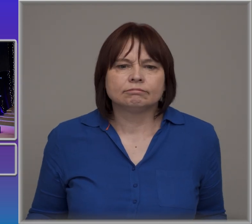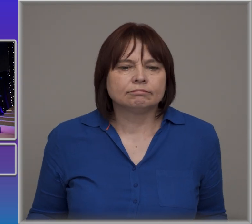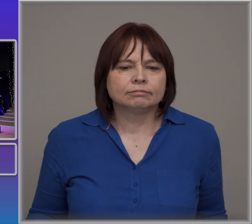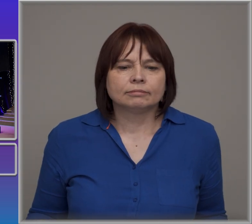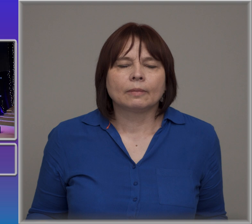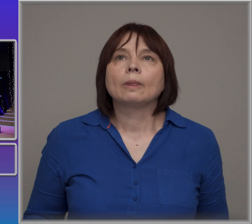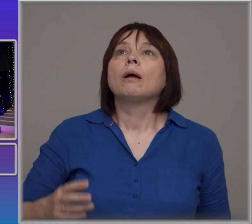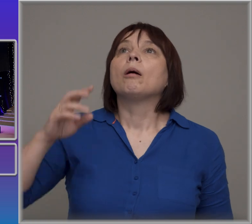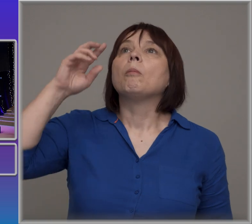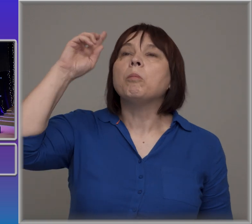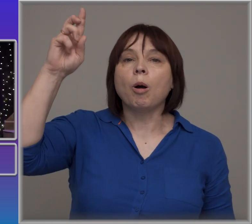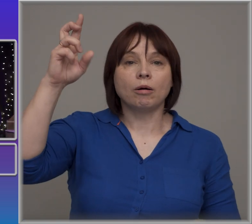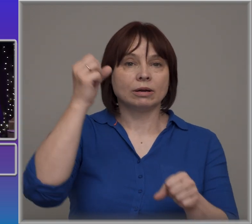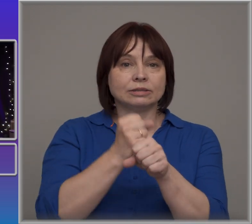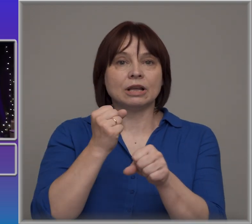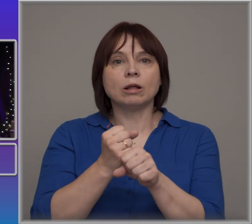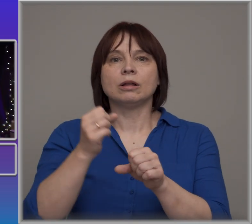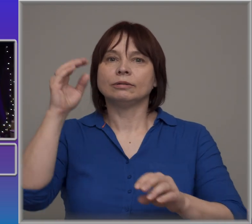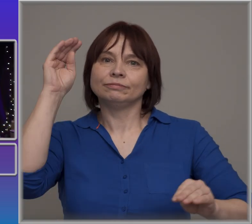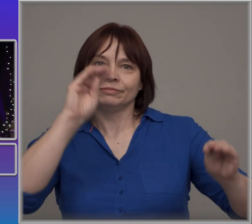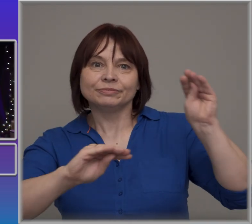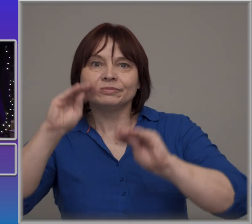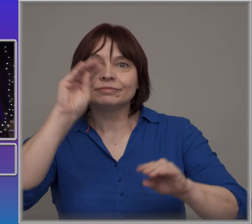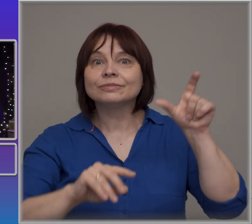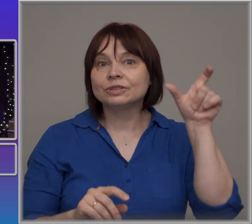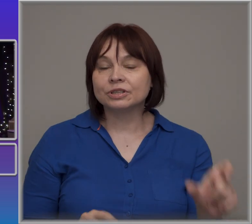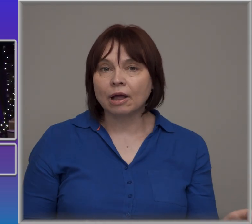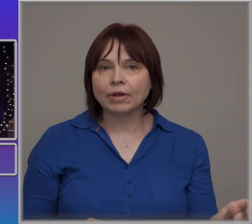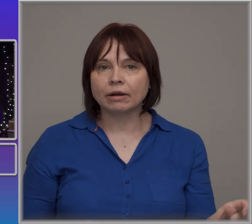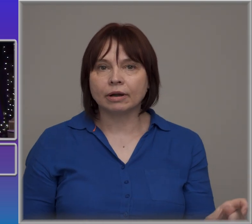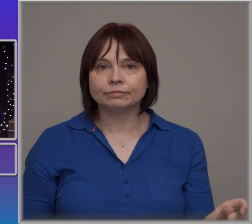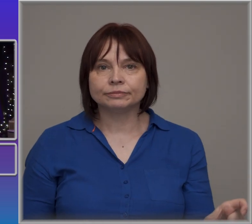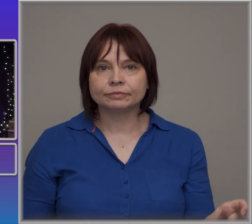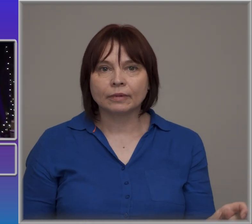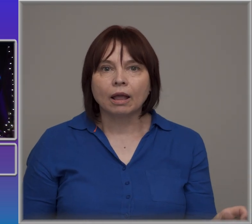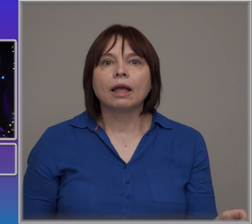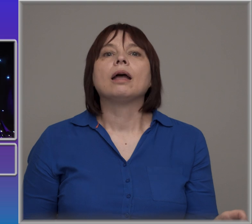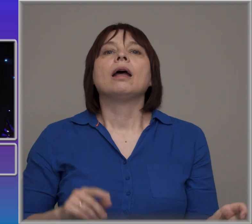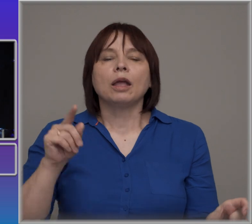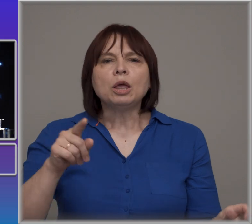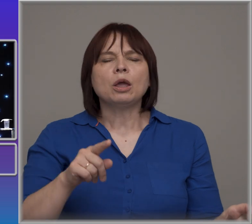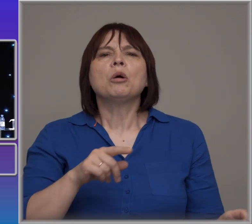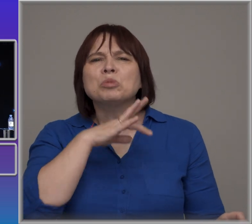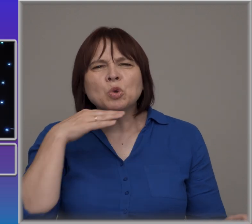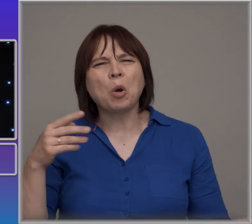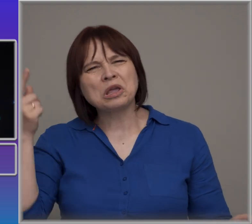работе, тот, кто в труде. А ты скажешь, зачем это, почему это важно? Дело в том, что